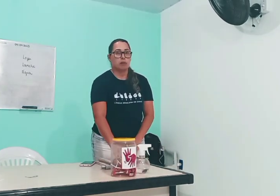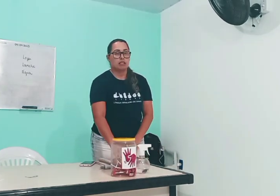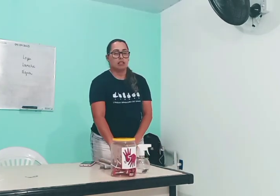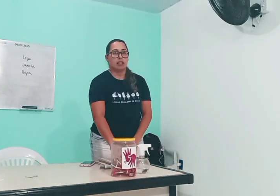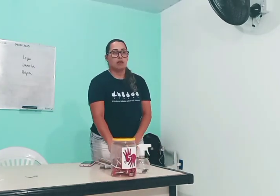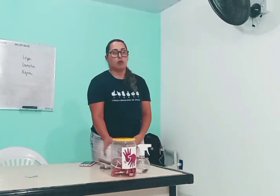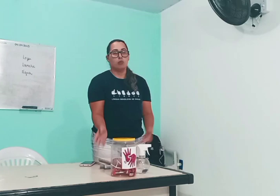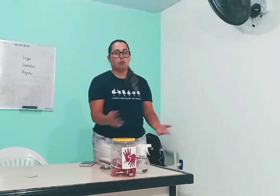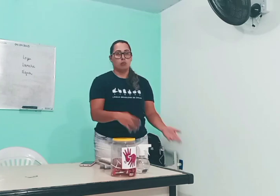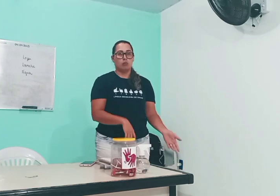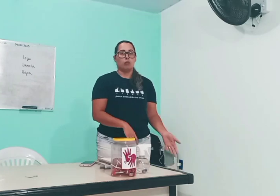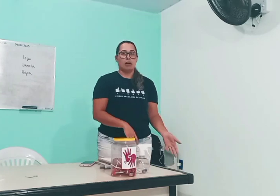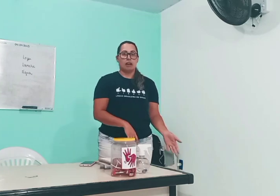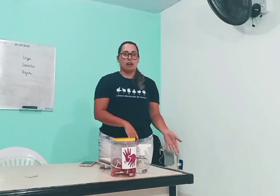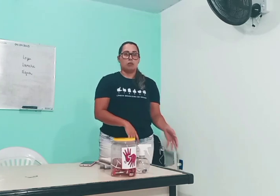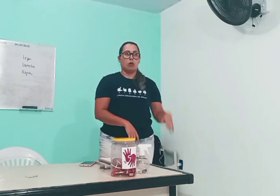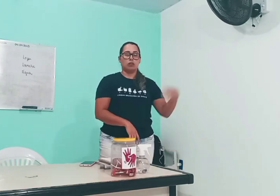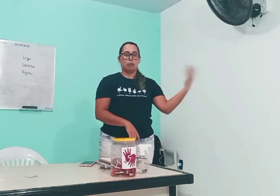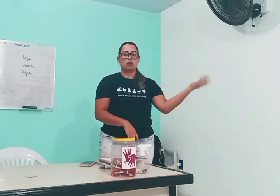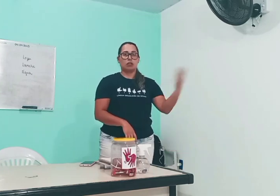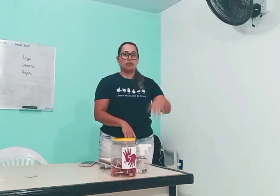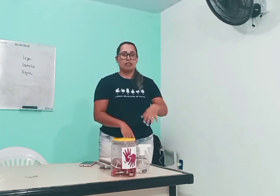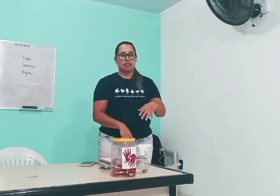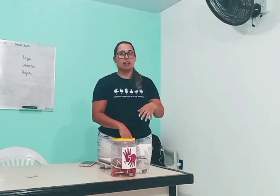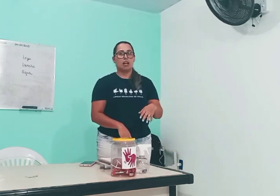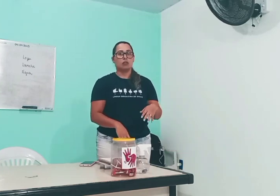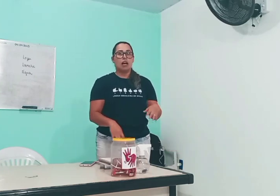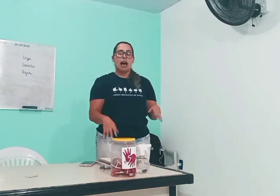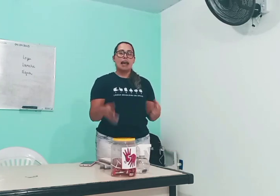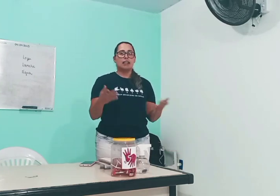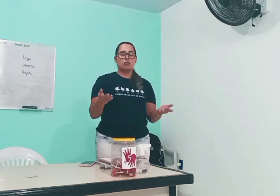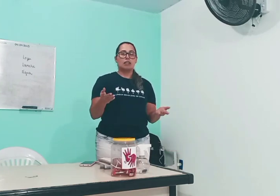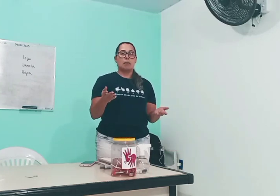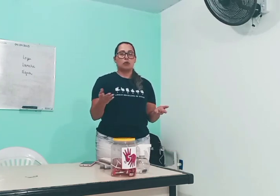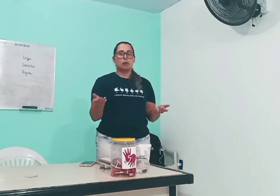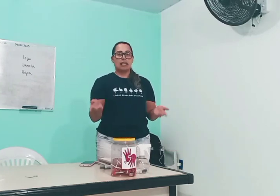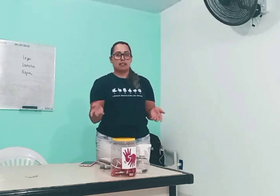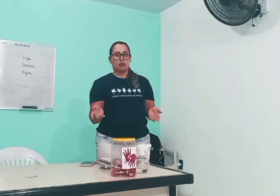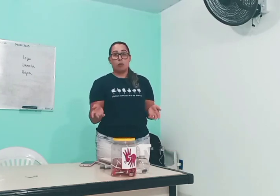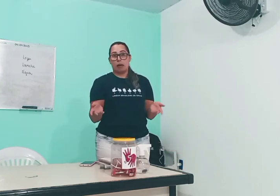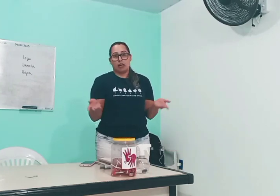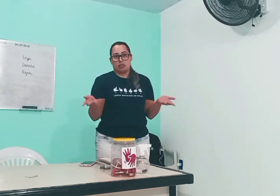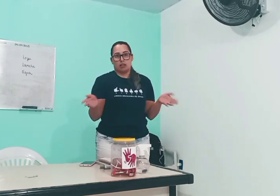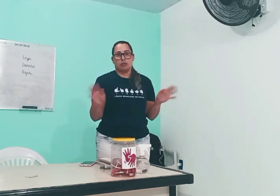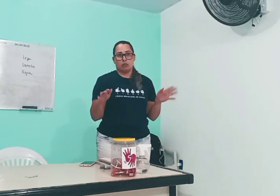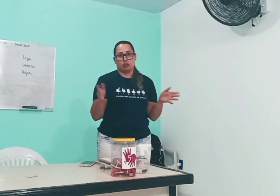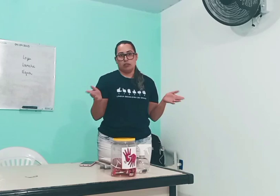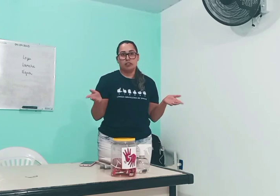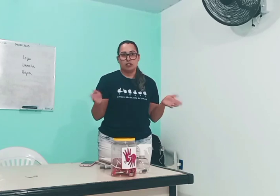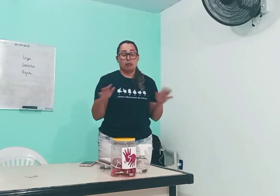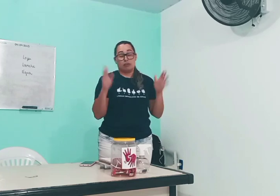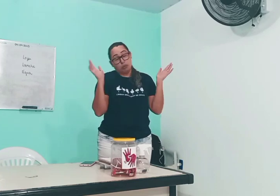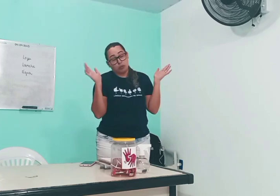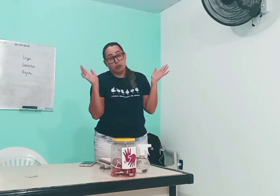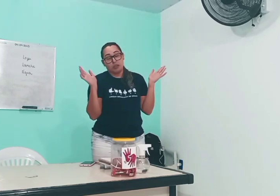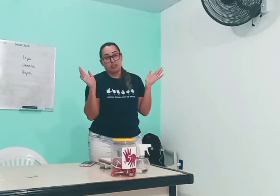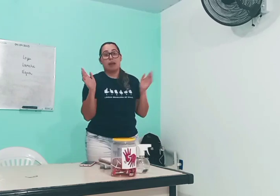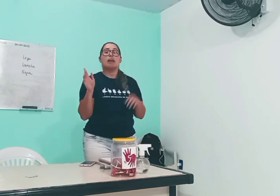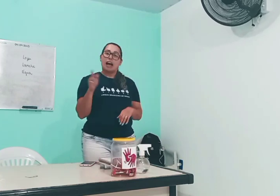assim, né, for uma outra pessoa que vai visitando, aí ele não sabe que o Brasil é um país, né? Eu acho difícil, mas não ficou que não sabe. Aí